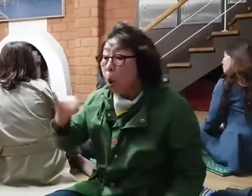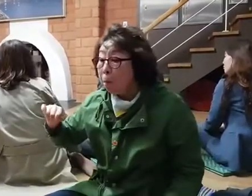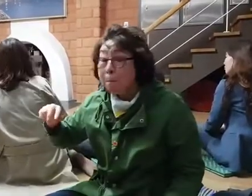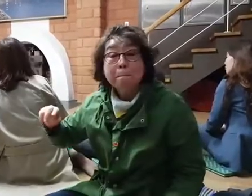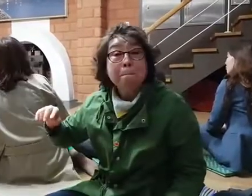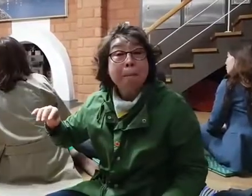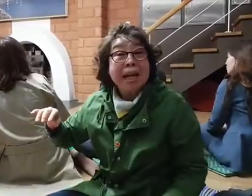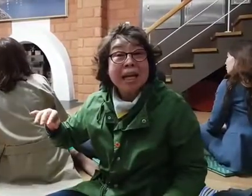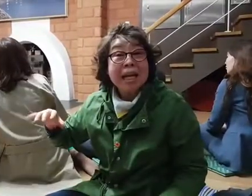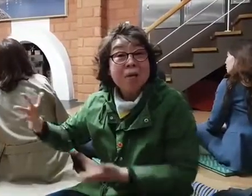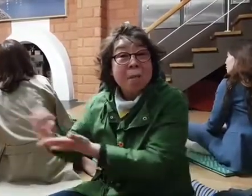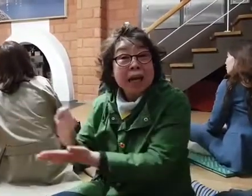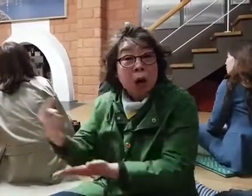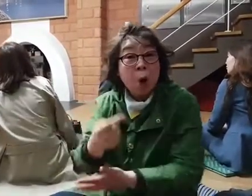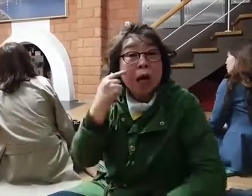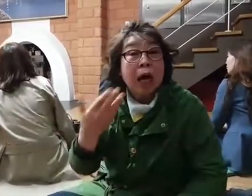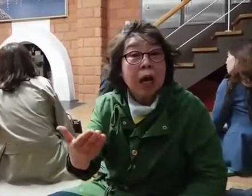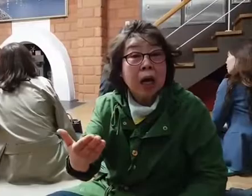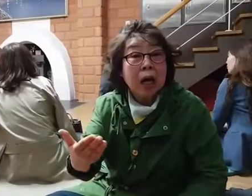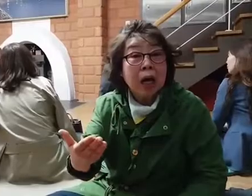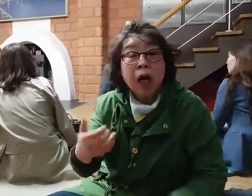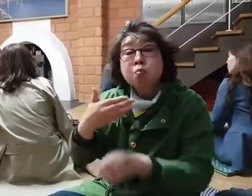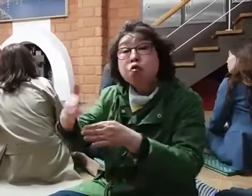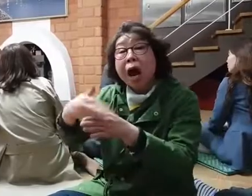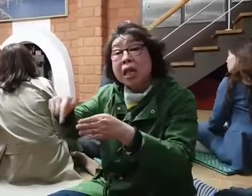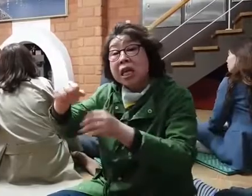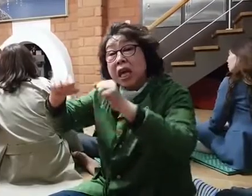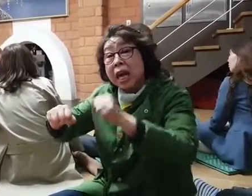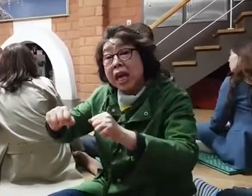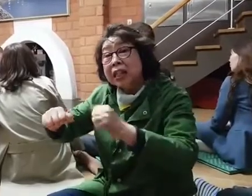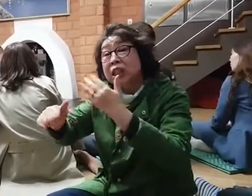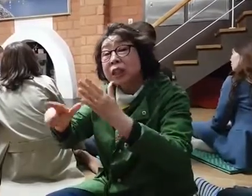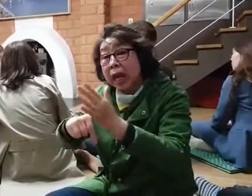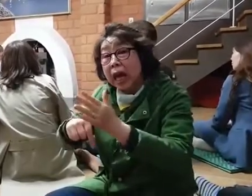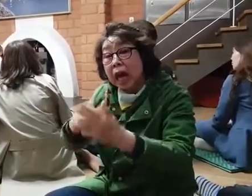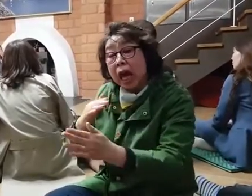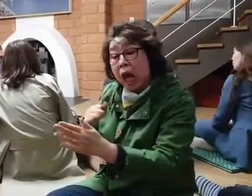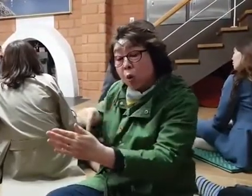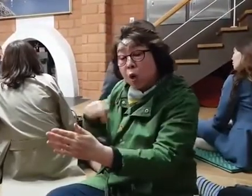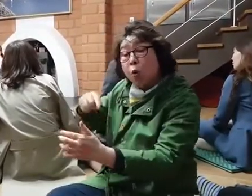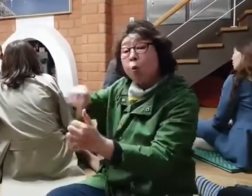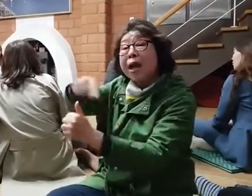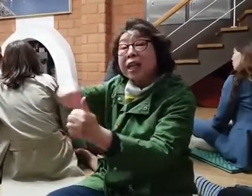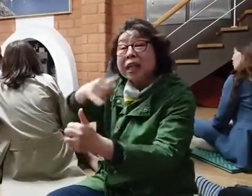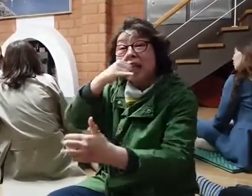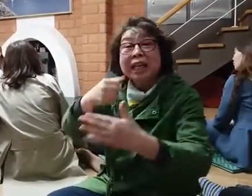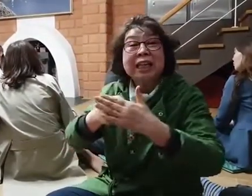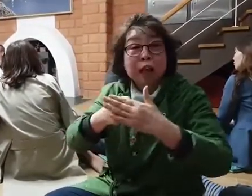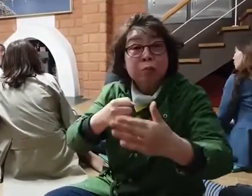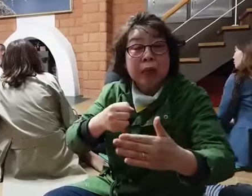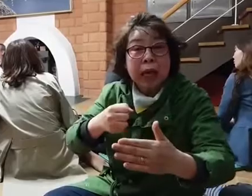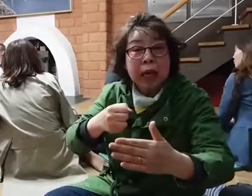요 잘 가야 돼요. 그럼 북한이 이렇게 할 때는 분명히 이렇게 할 수밖에 없는 한계가 있어서 지금 그렇게 하는